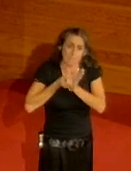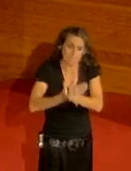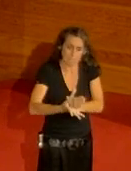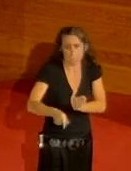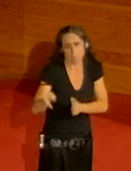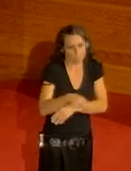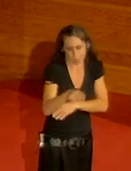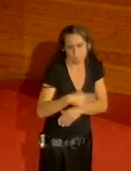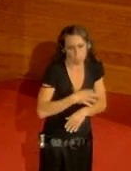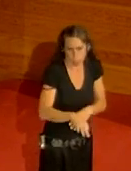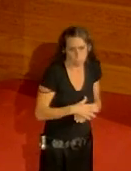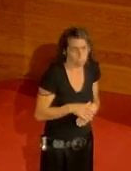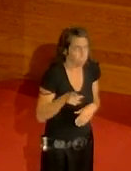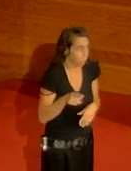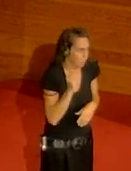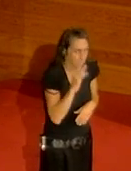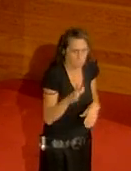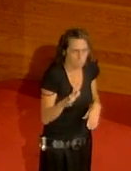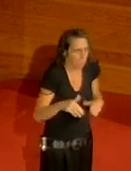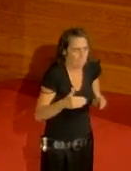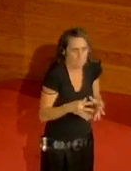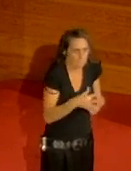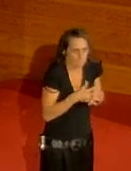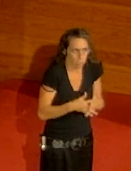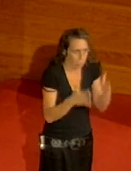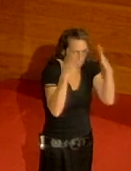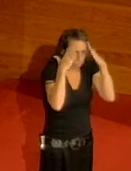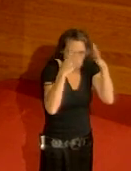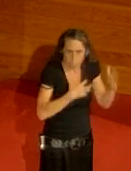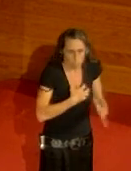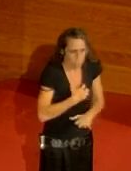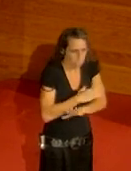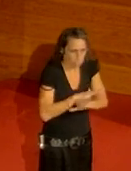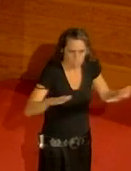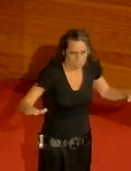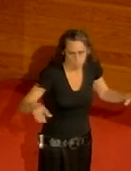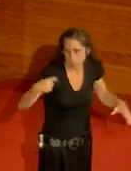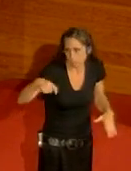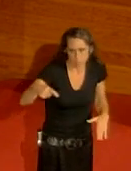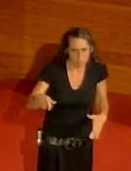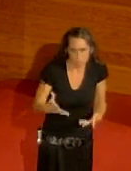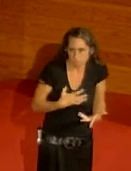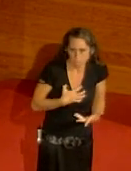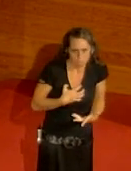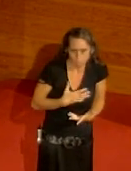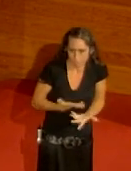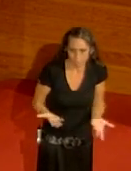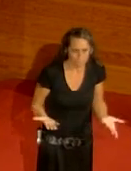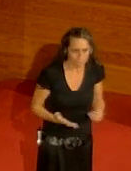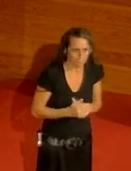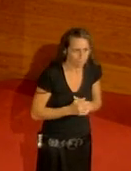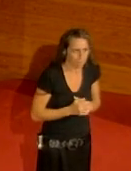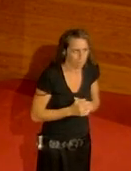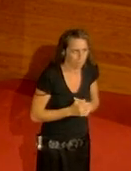esto pasa creo que hasta Estados Unidos se echó las manos a la cabeza la propia administración vaivén le dijo que esto no podía no podía ser